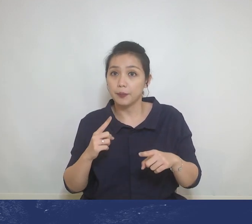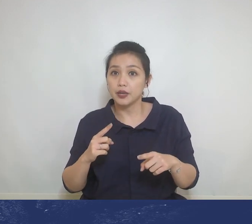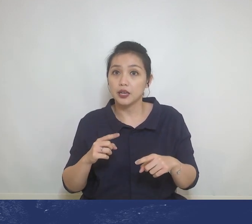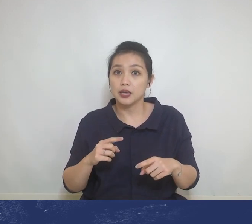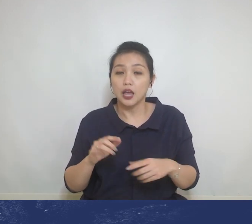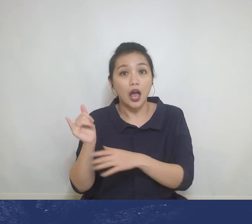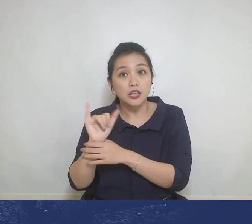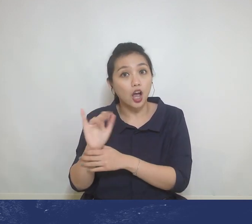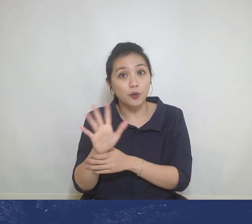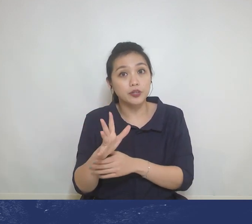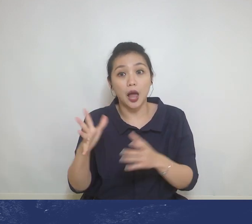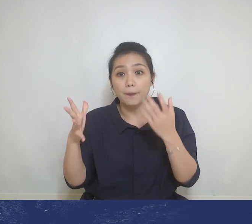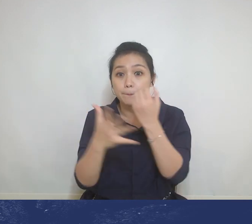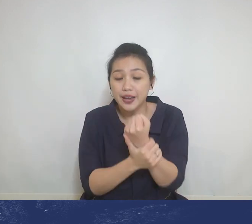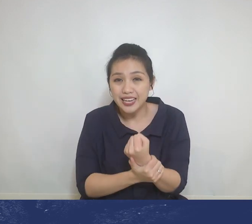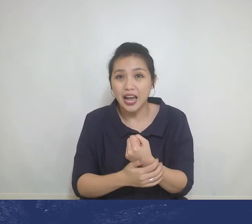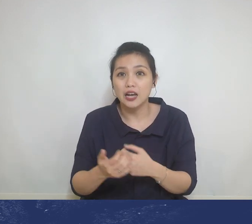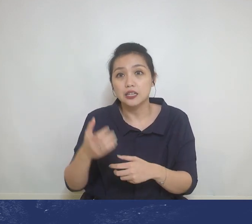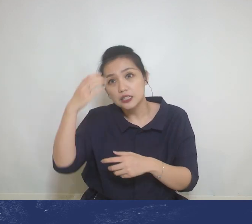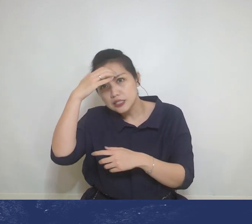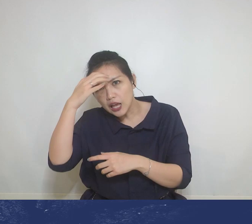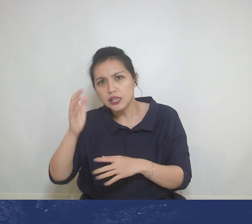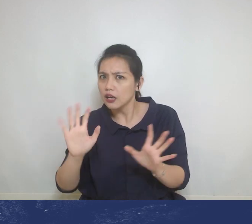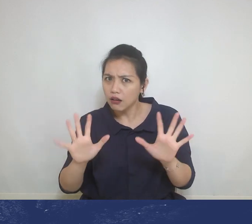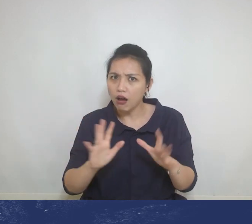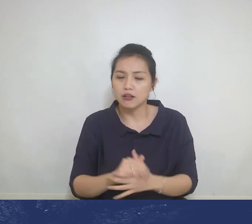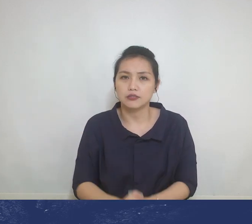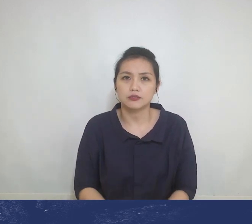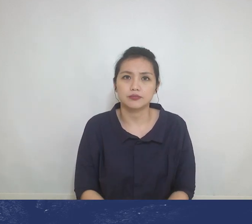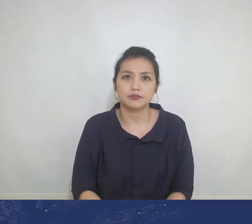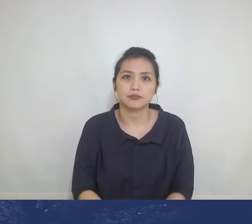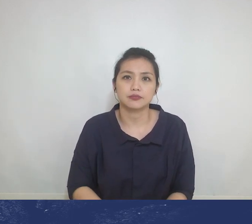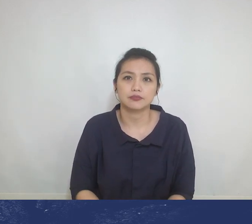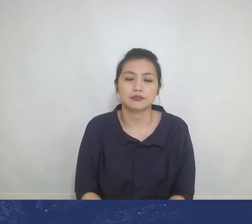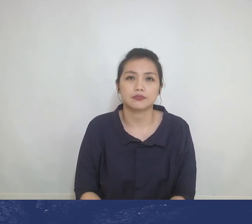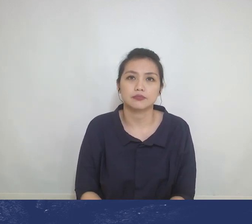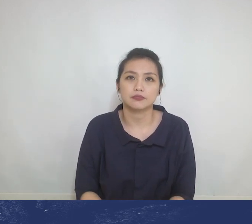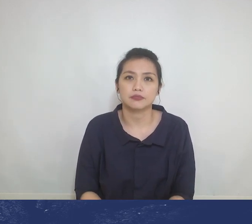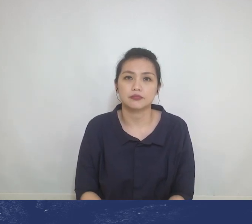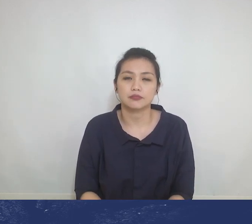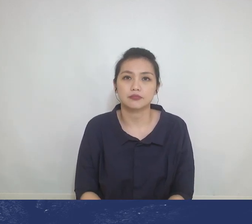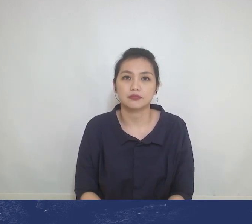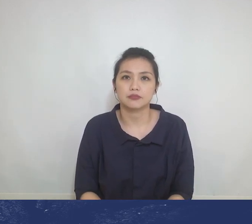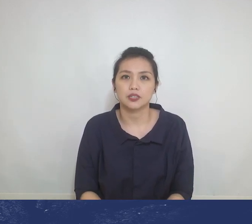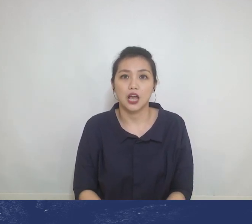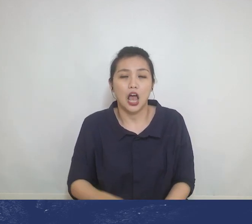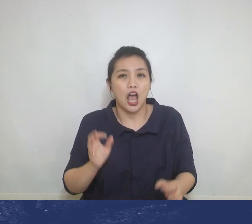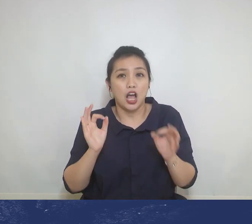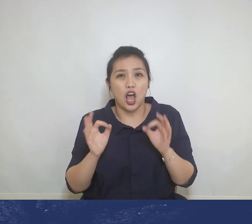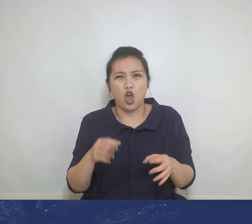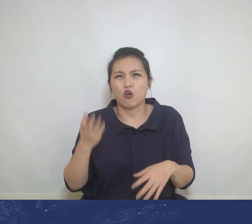terplecoknya. Untuk orang umur 97, terplecok itu sakit. Pasti